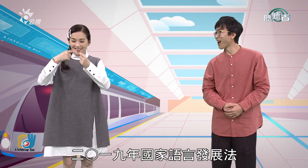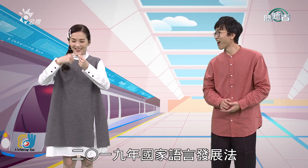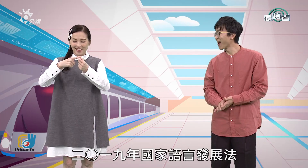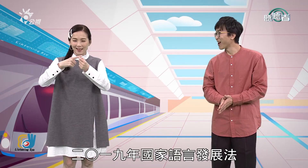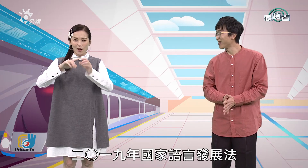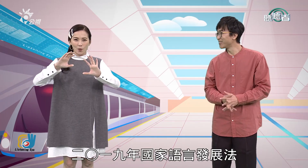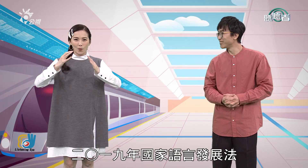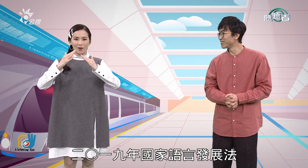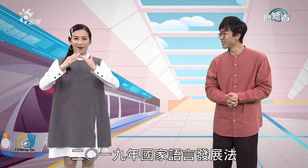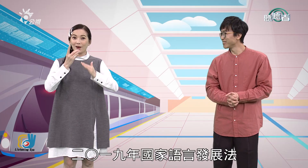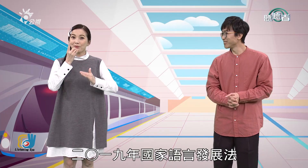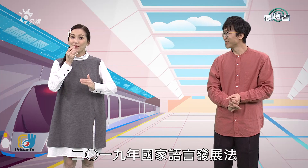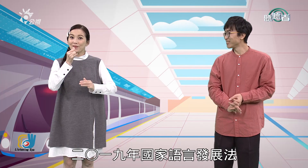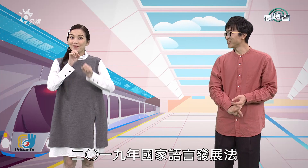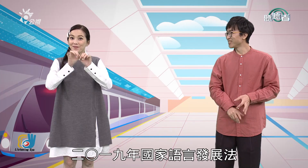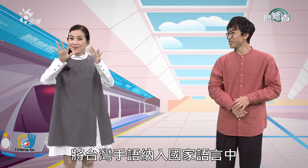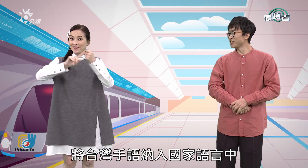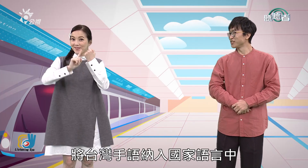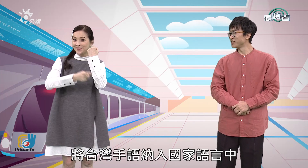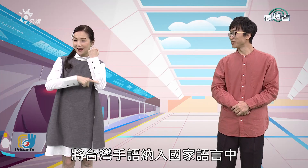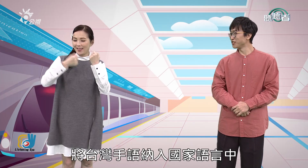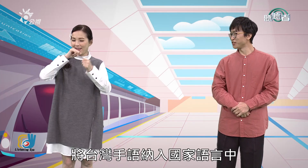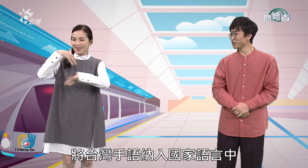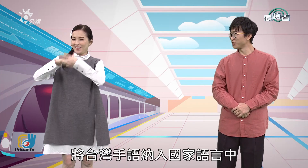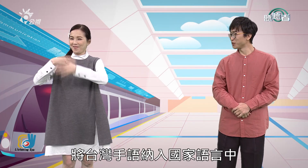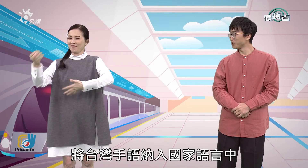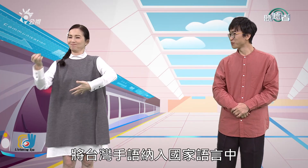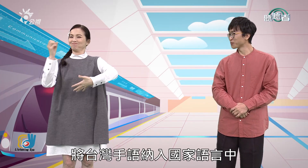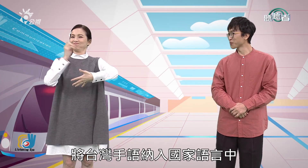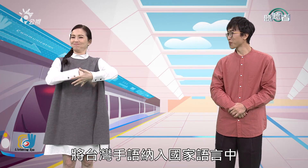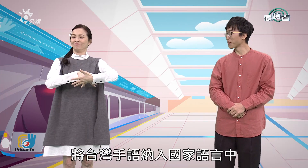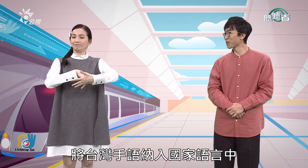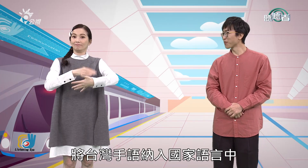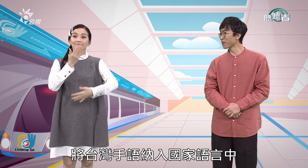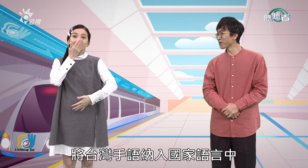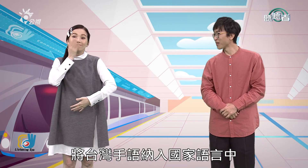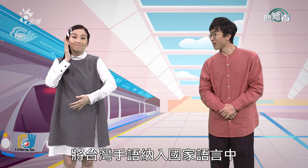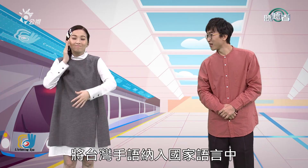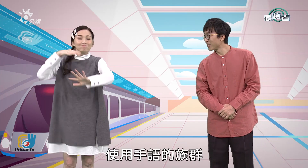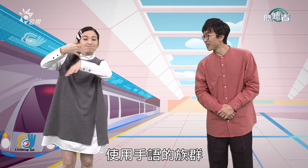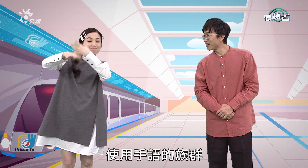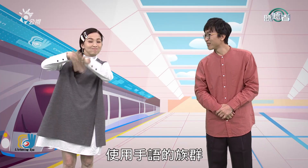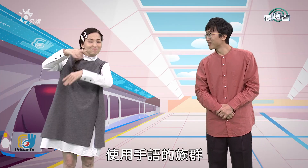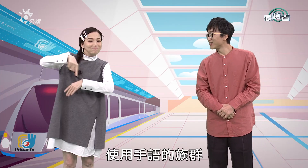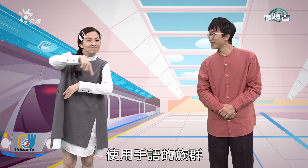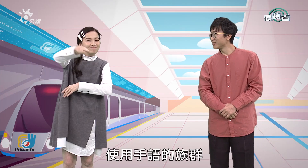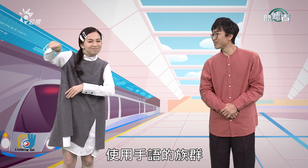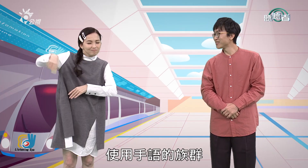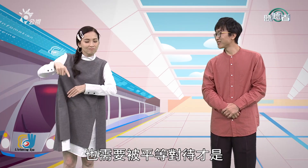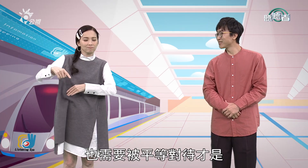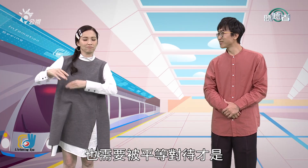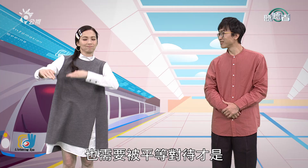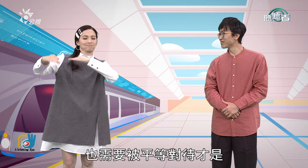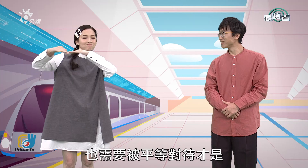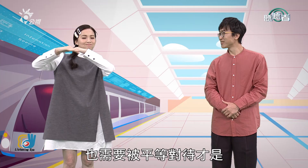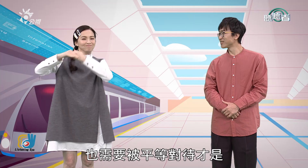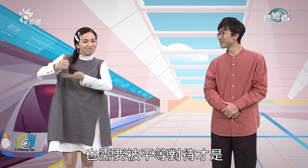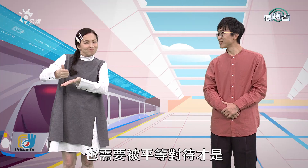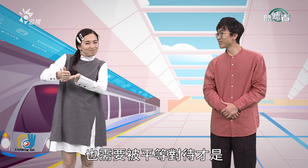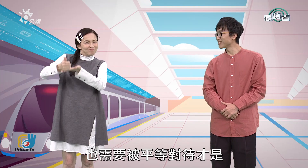2019年国家语言发展法将台湾手语纳入国家语言中，使用手语的族群也需要被平等对